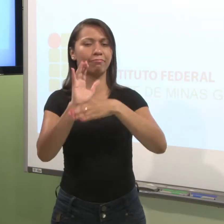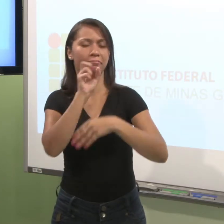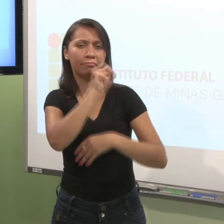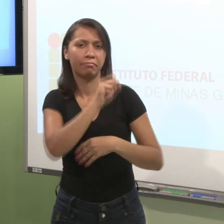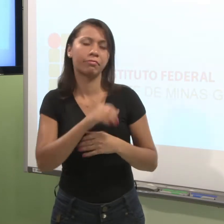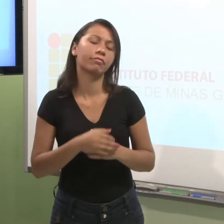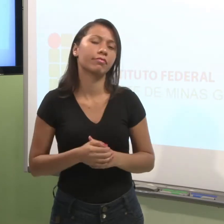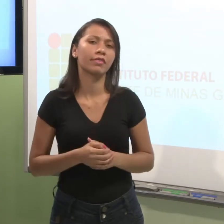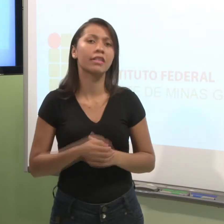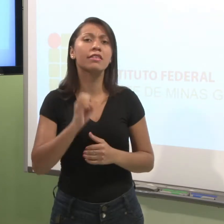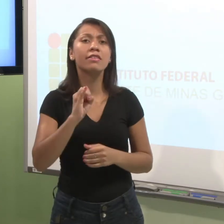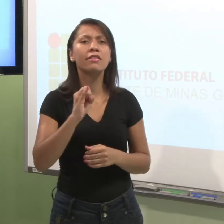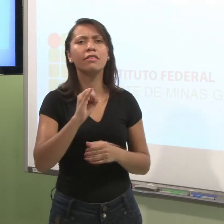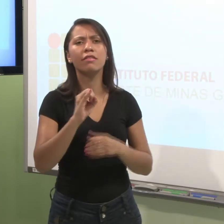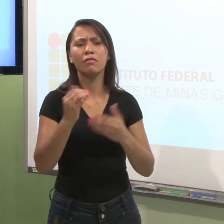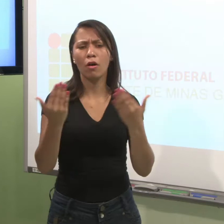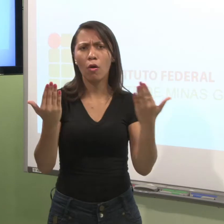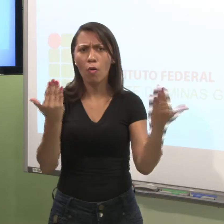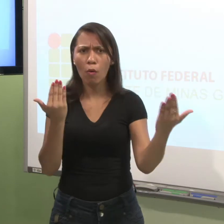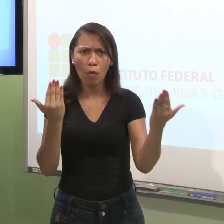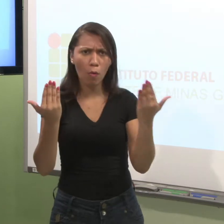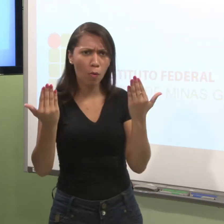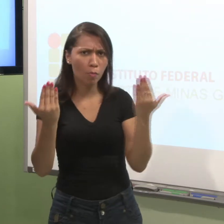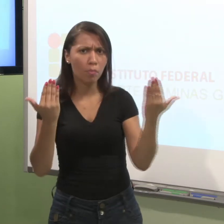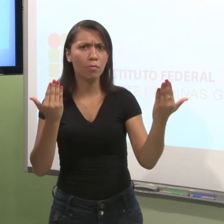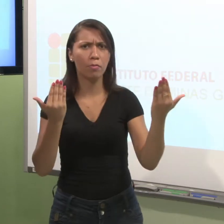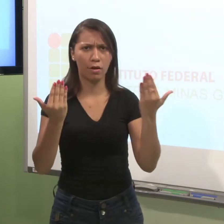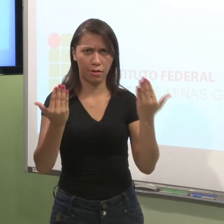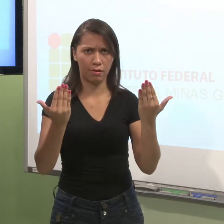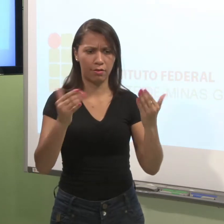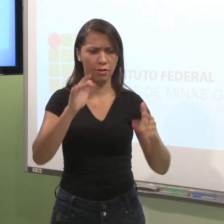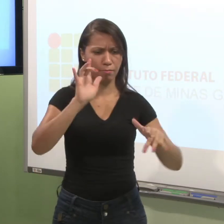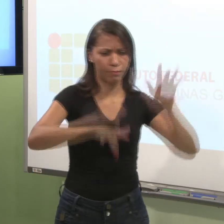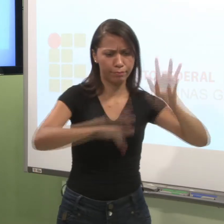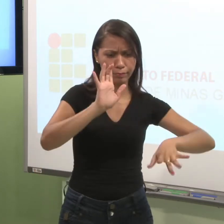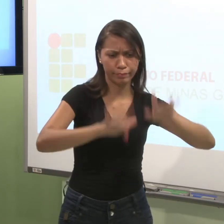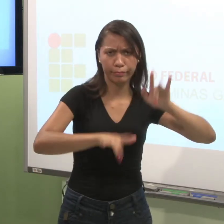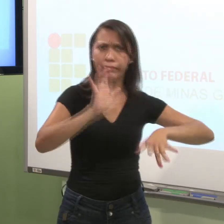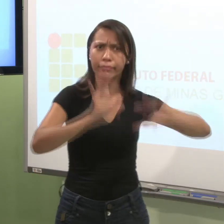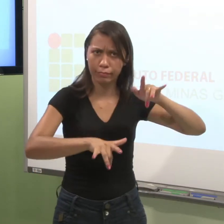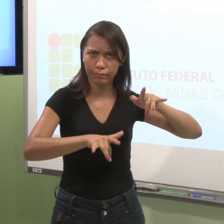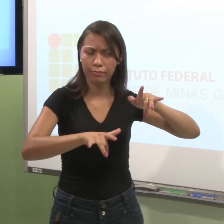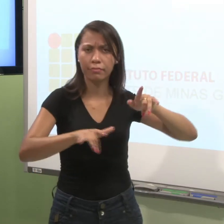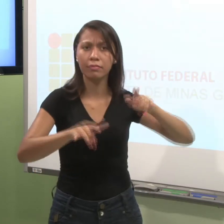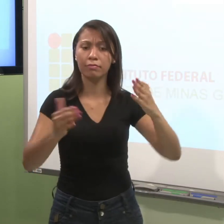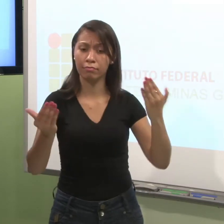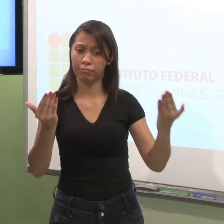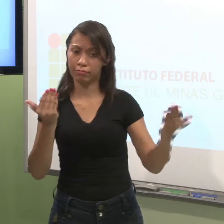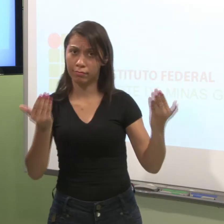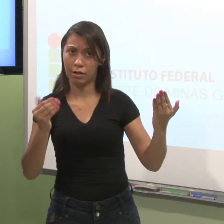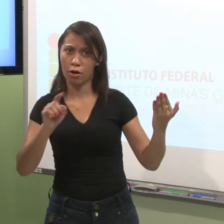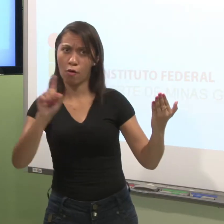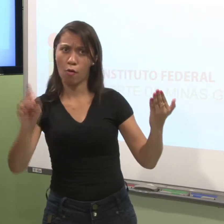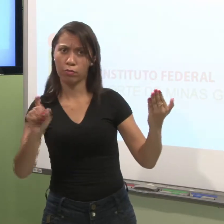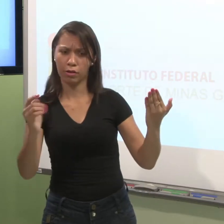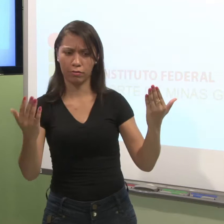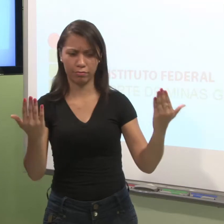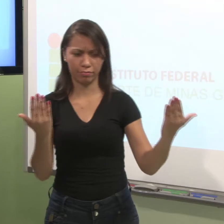Se a gente fizer uma comparação da máquina de escrever com o computador, já vemos de início uma desvantagem.